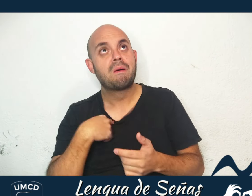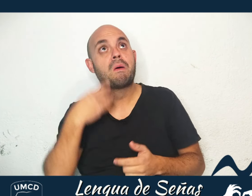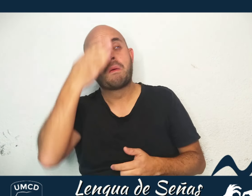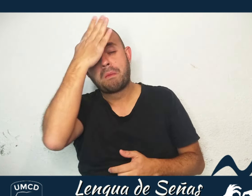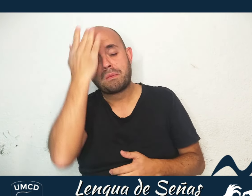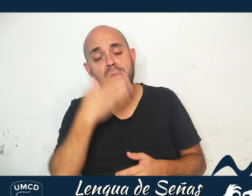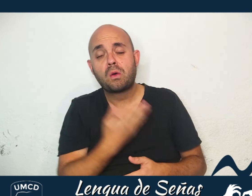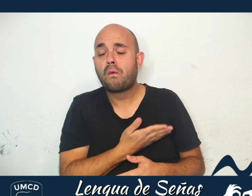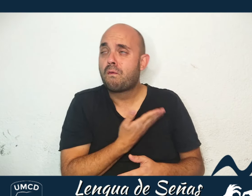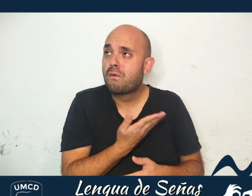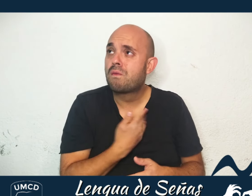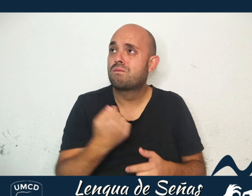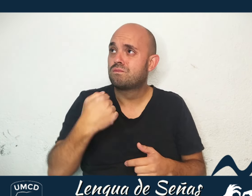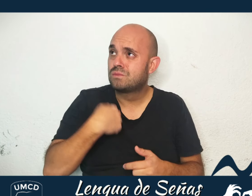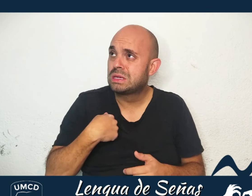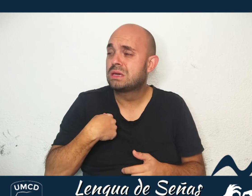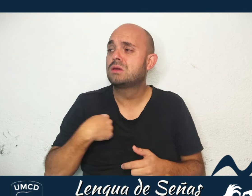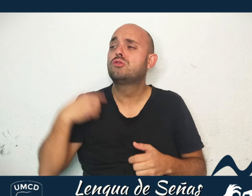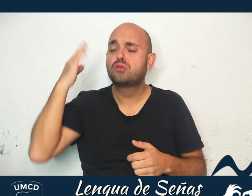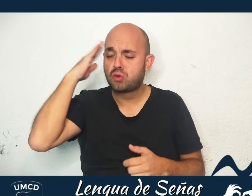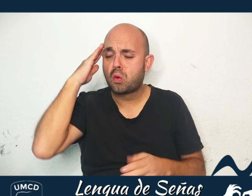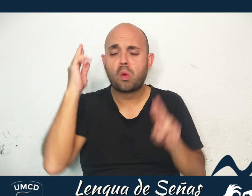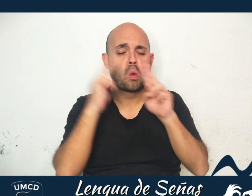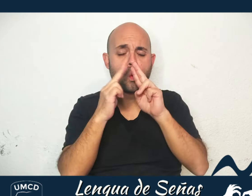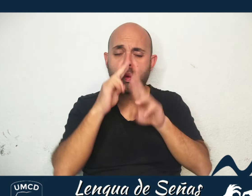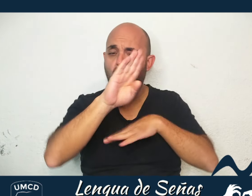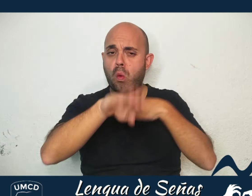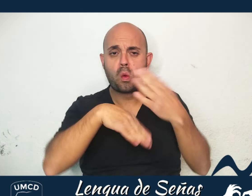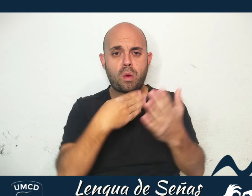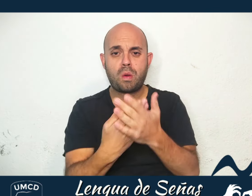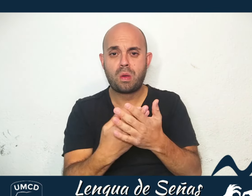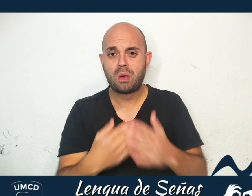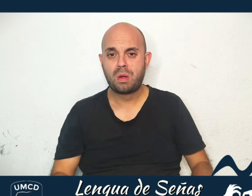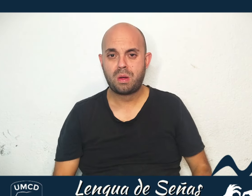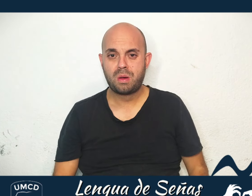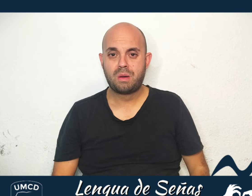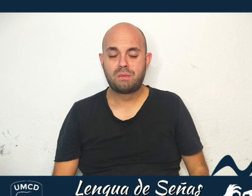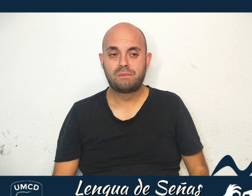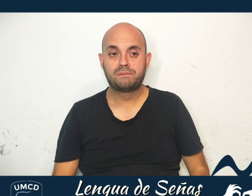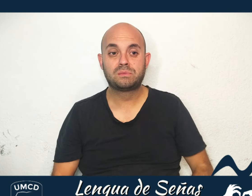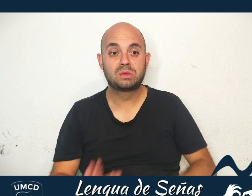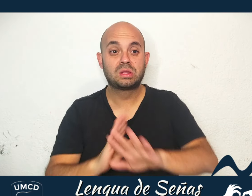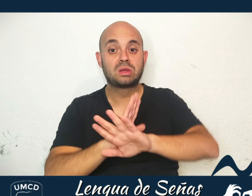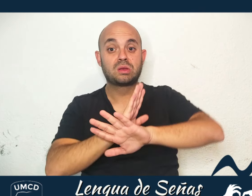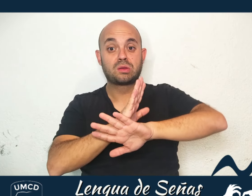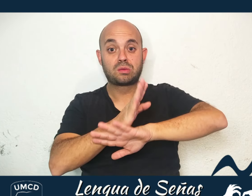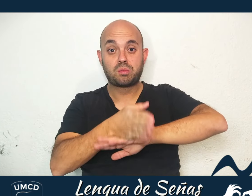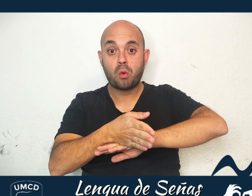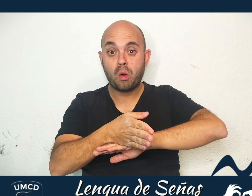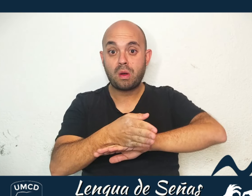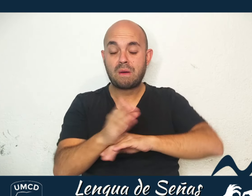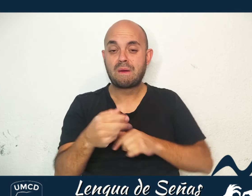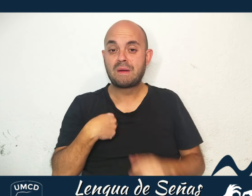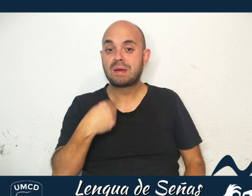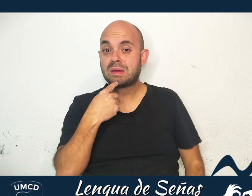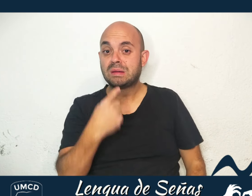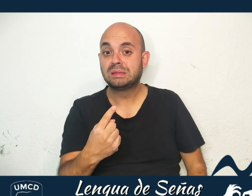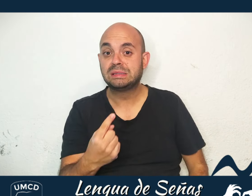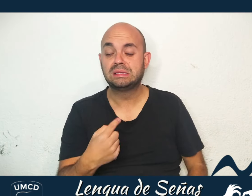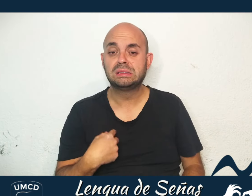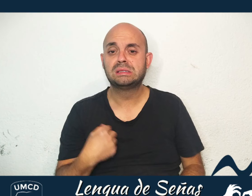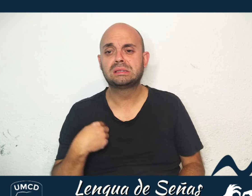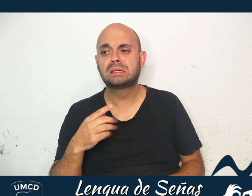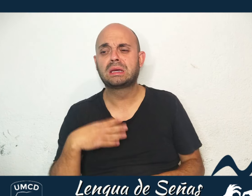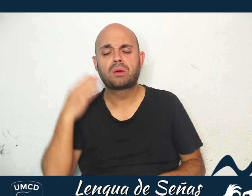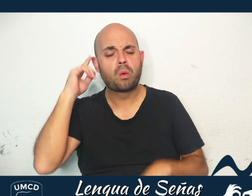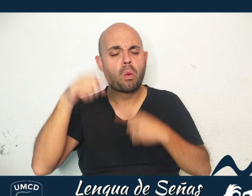perfecciona en tu debilidad. Entonces vemos a un Pablo que en ese momento abre esta ventana para decirnos sobre ese lugar a donde